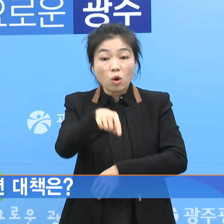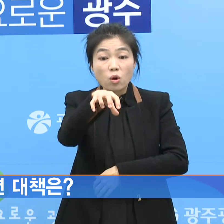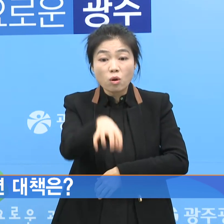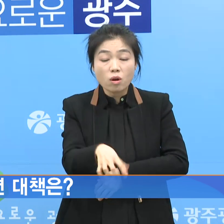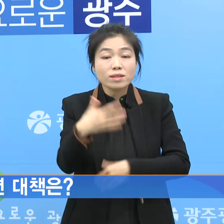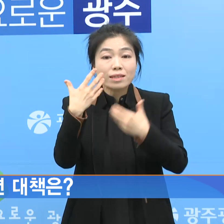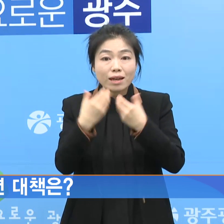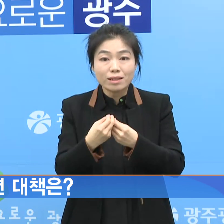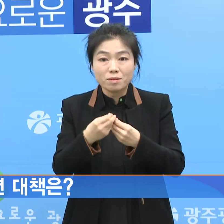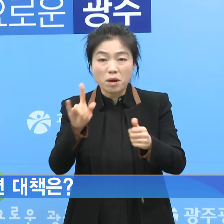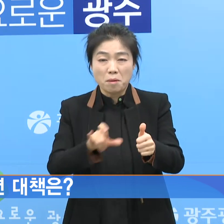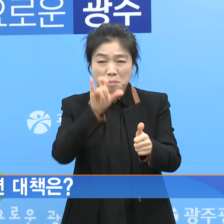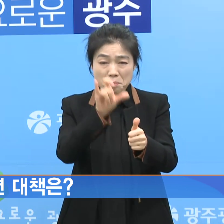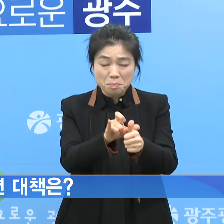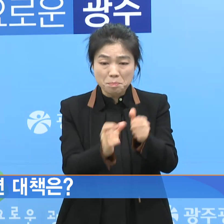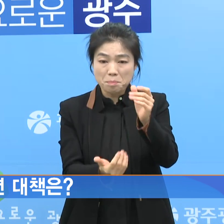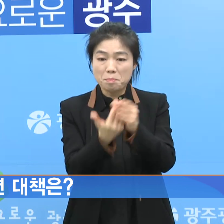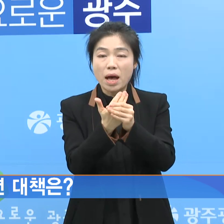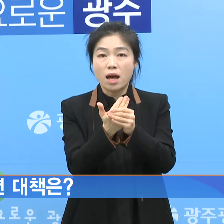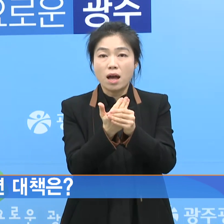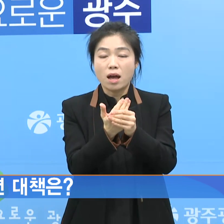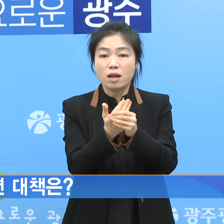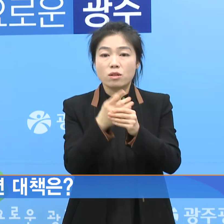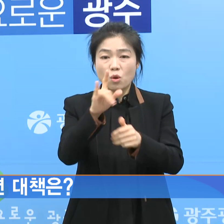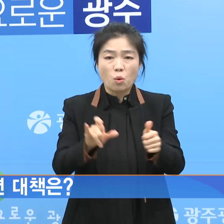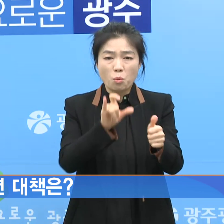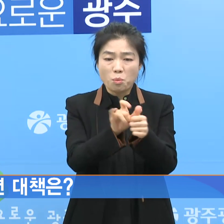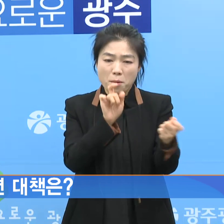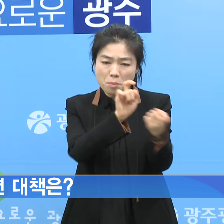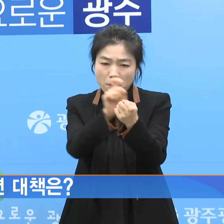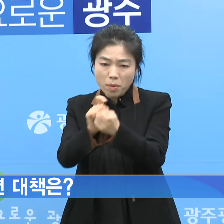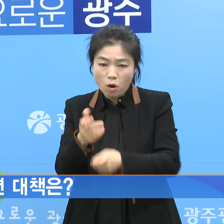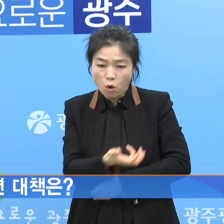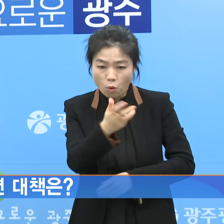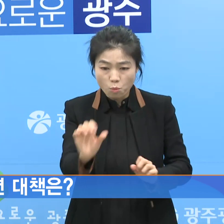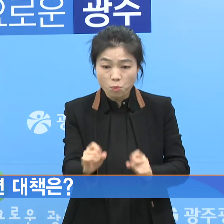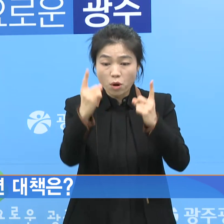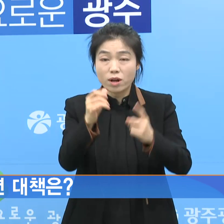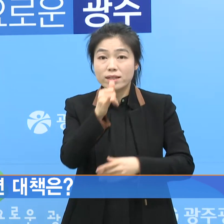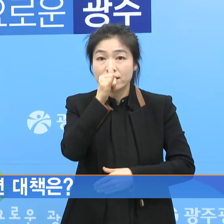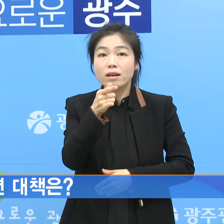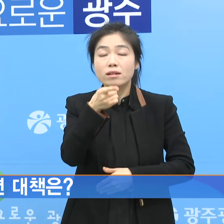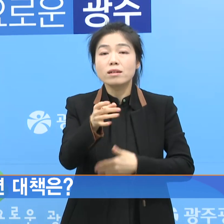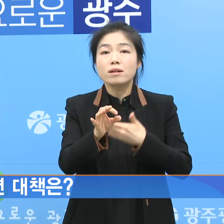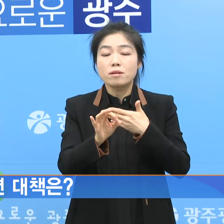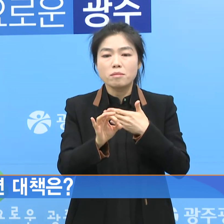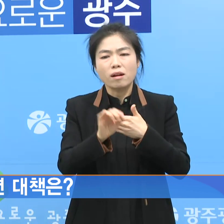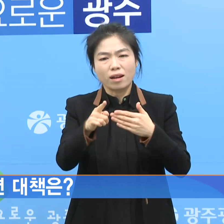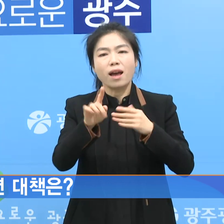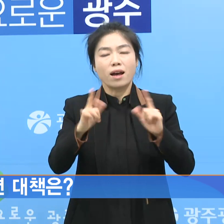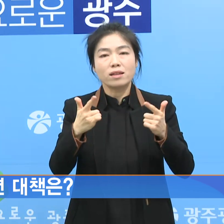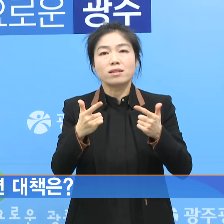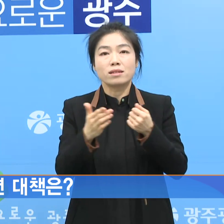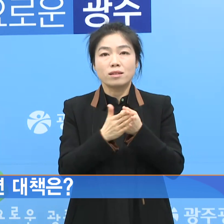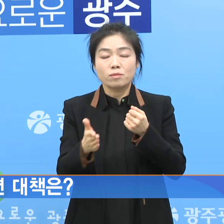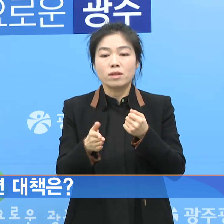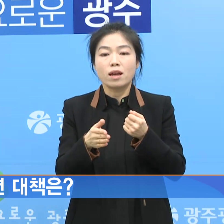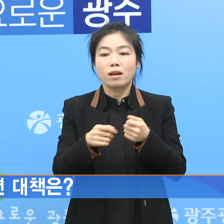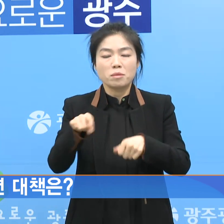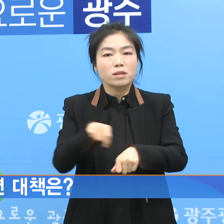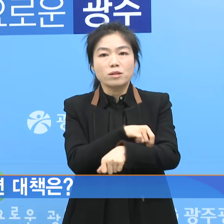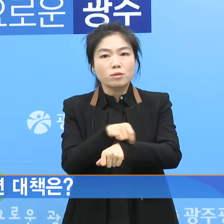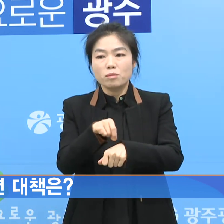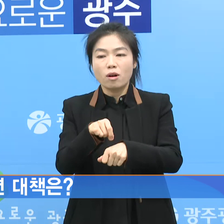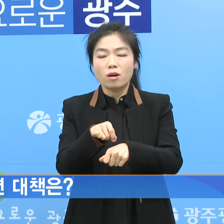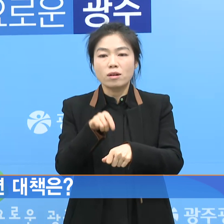예를 들면 확진자가 생겼다든지 확진자 접촉 동선에 겹친다든지 이런 부분이 아닌 경우 특별히